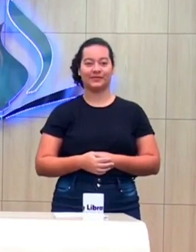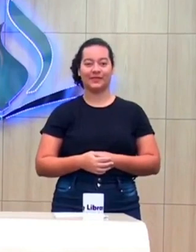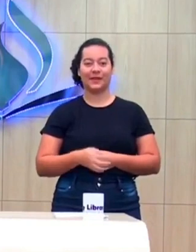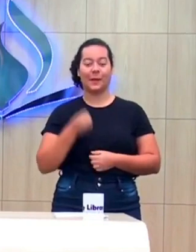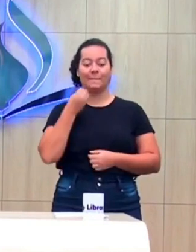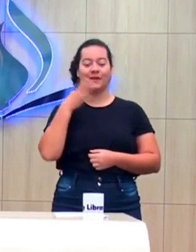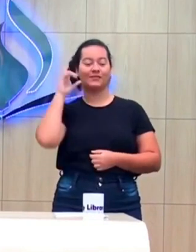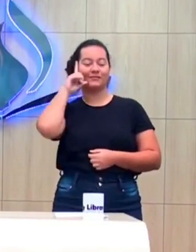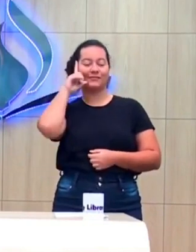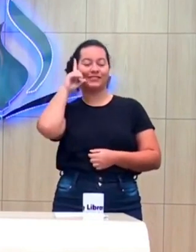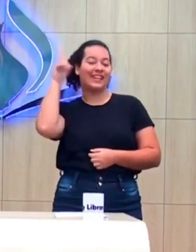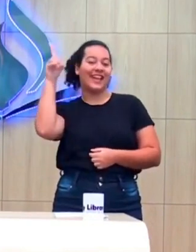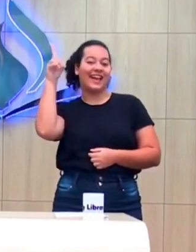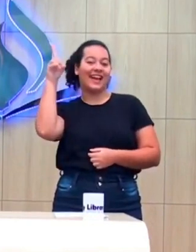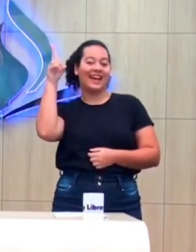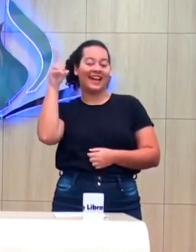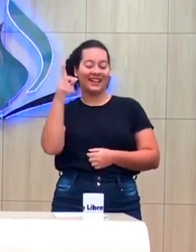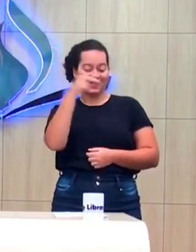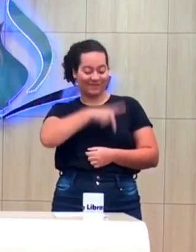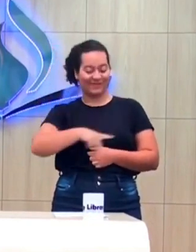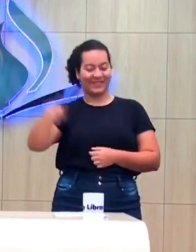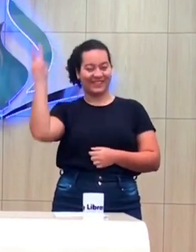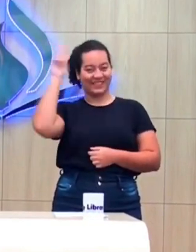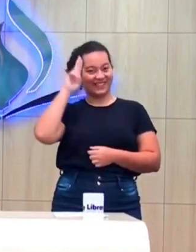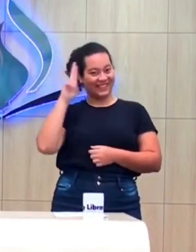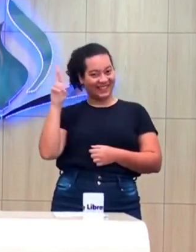Bom dia, a paz do Senhor.